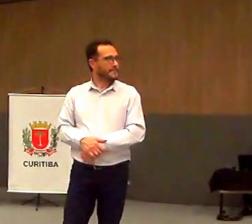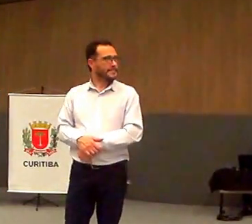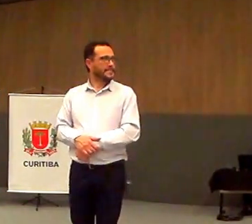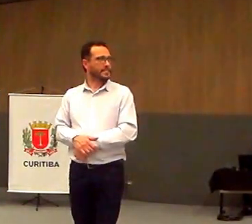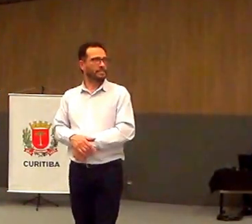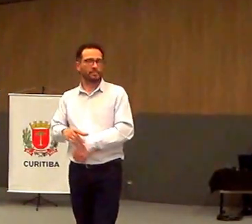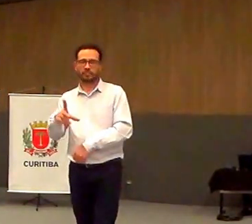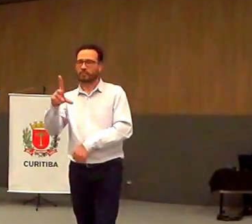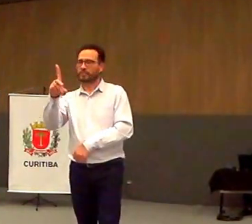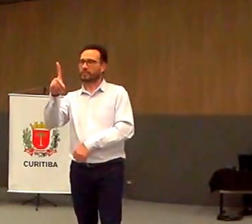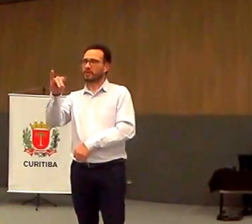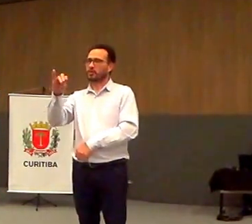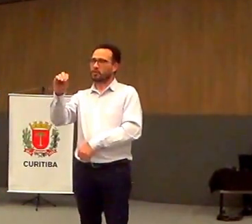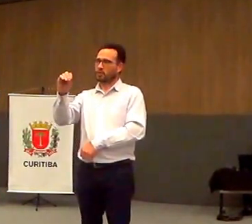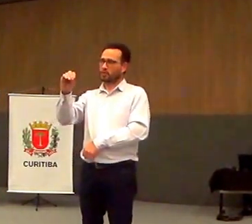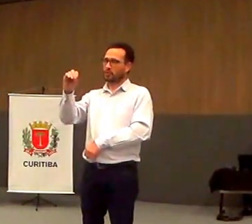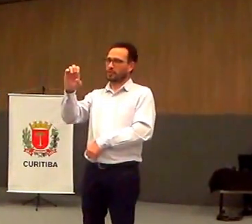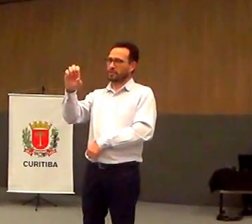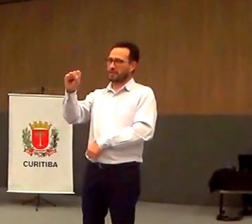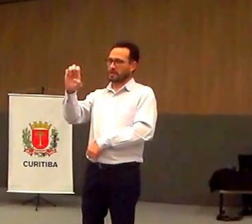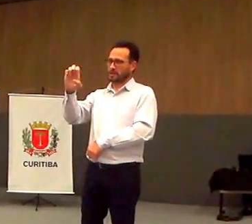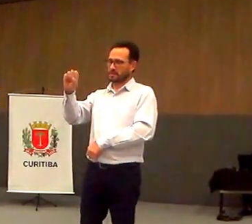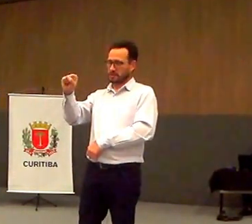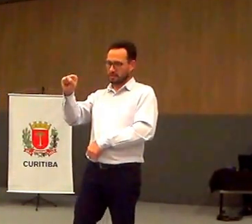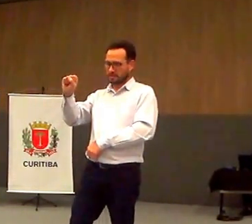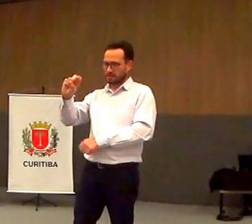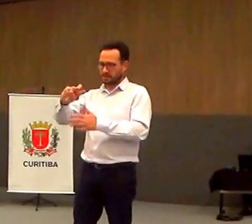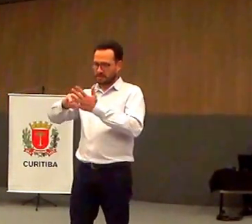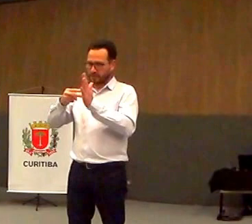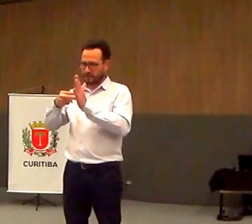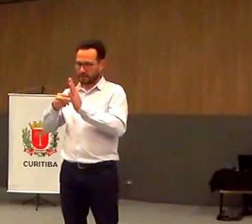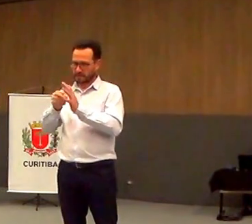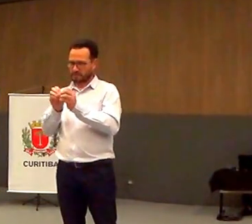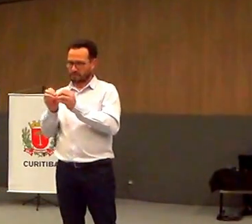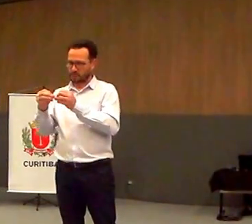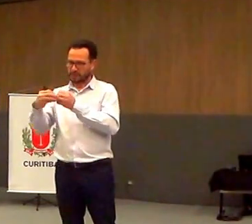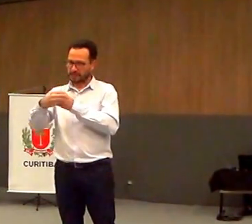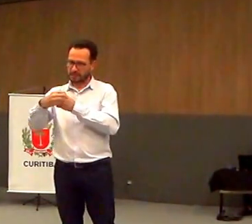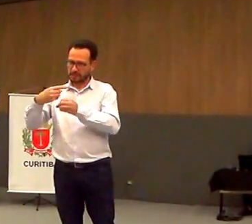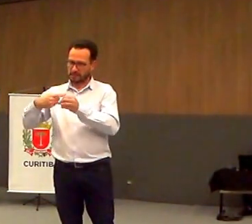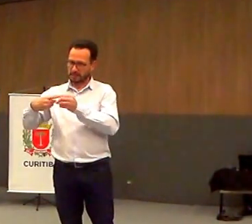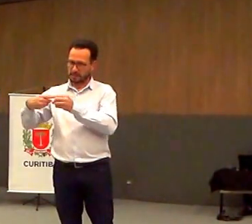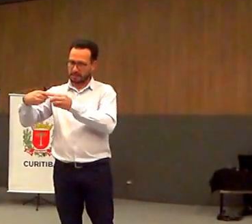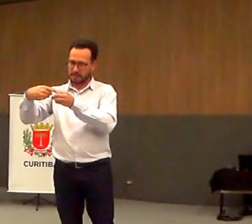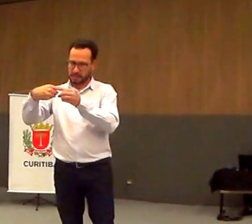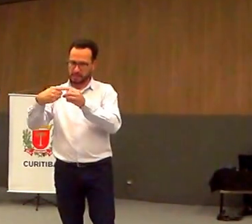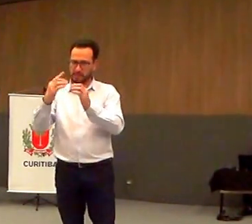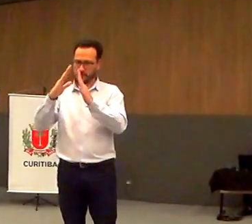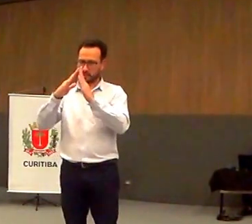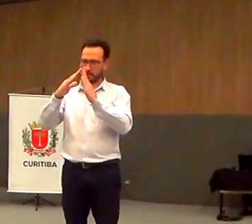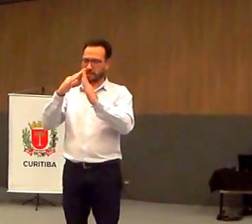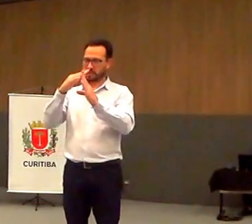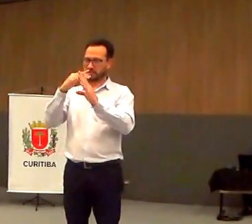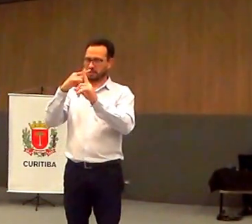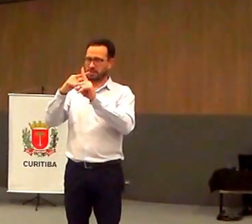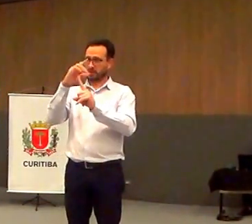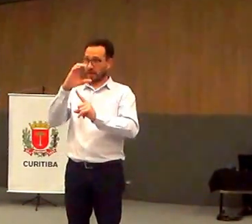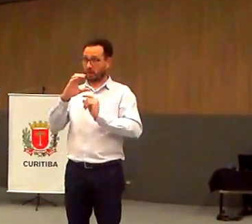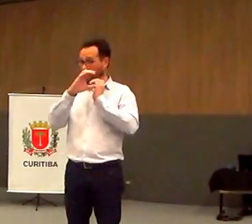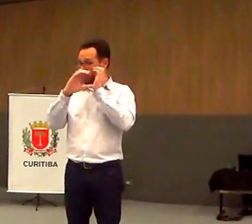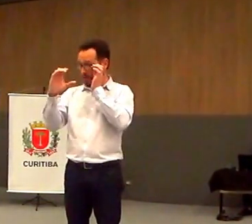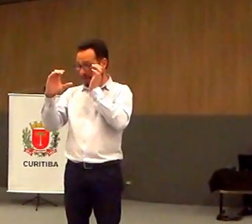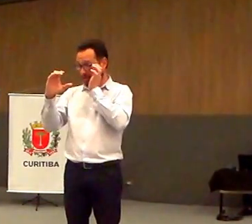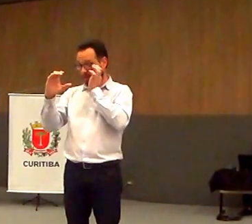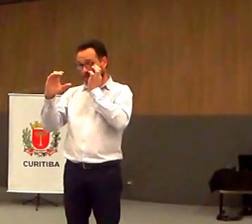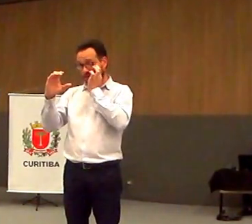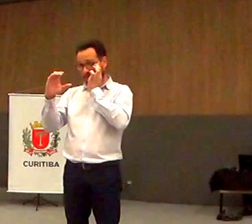são circunscrições, né? Um agrupamento de municípios que é uma estrutura, no caso da Igreja Católica, é que nós, como